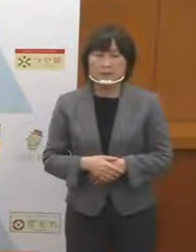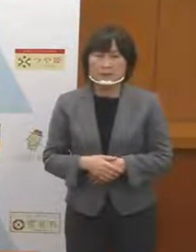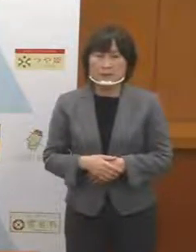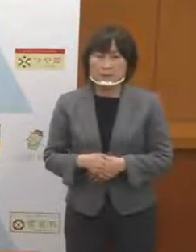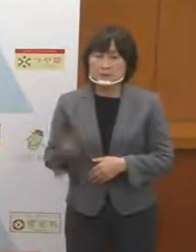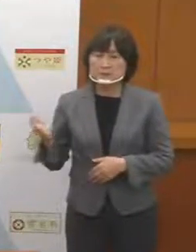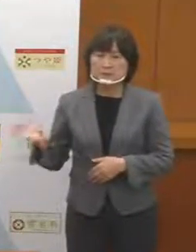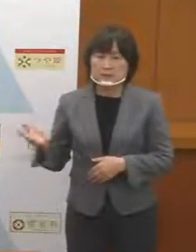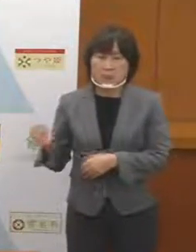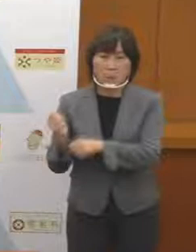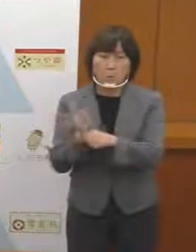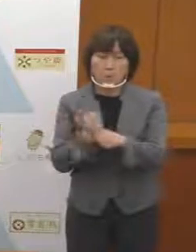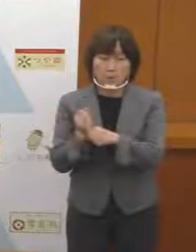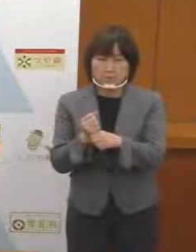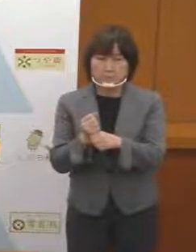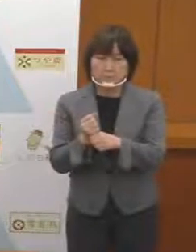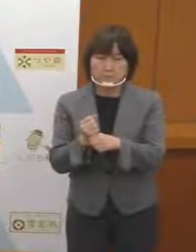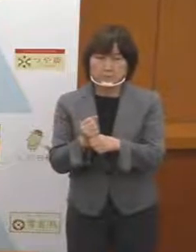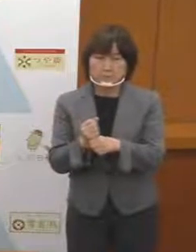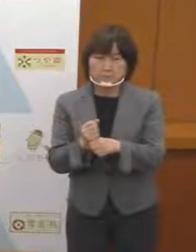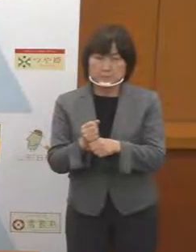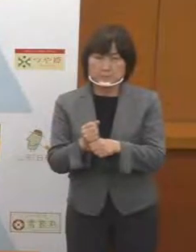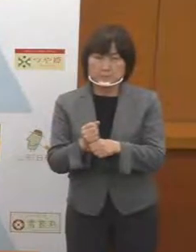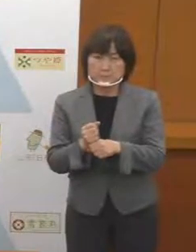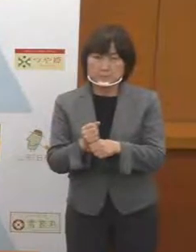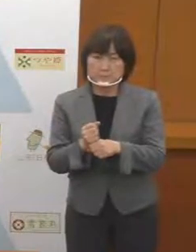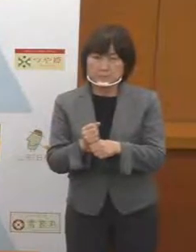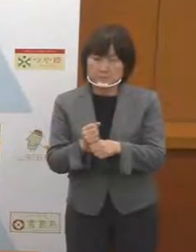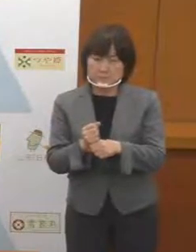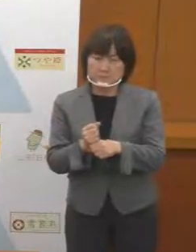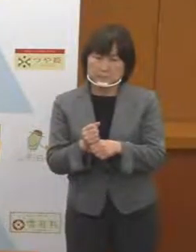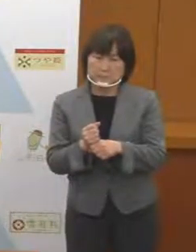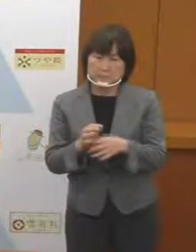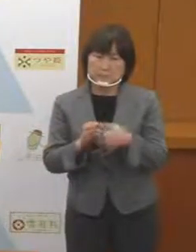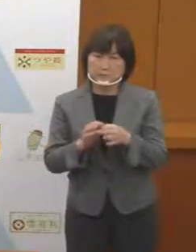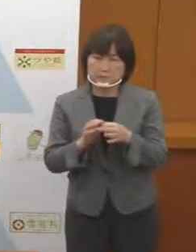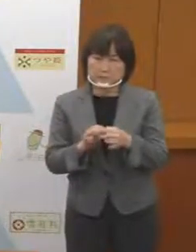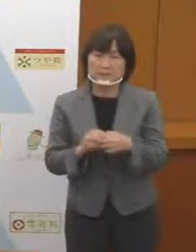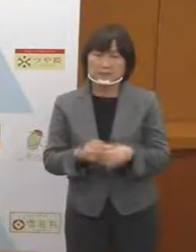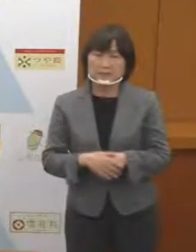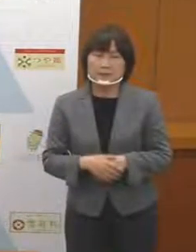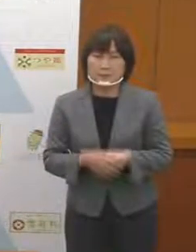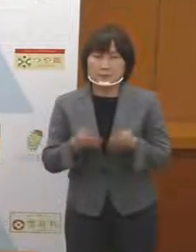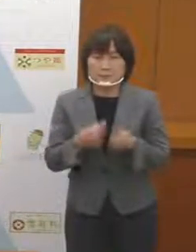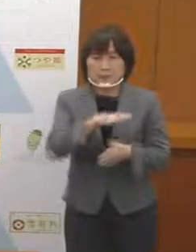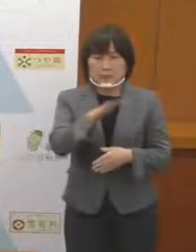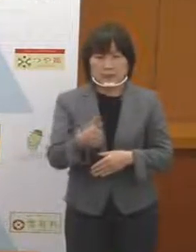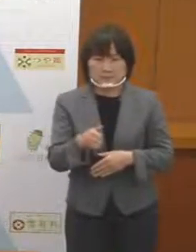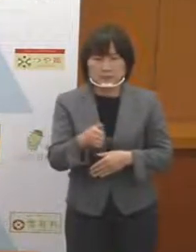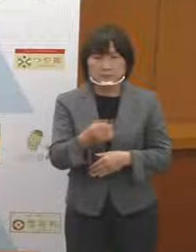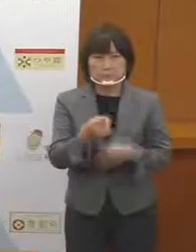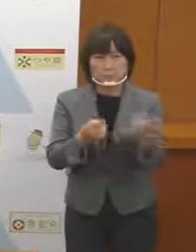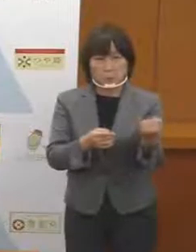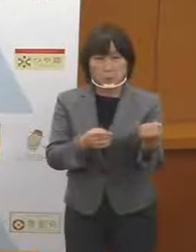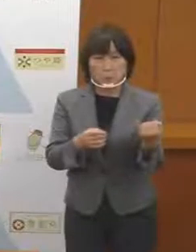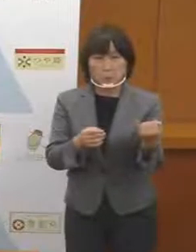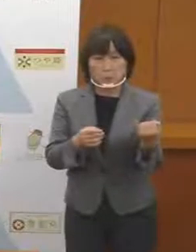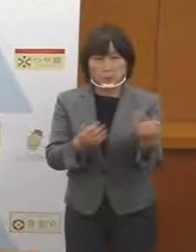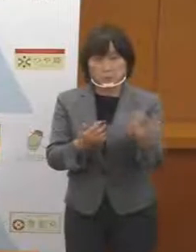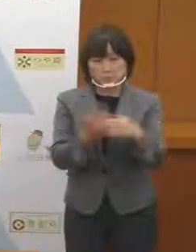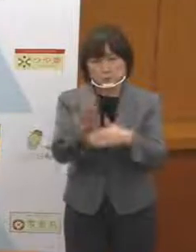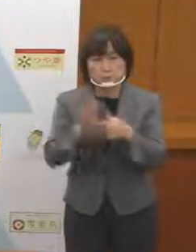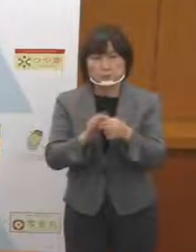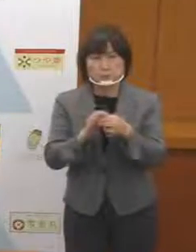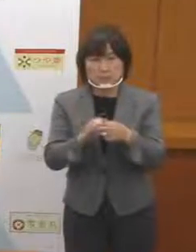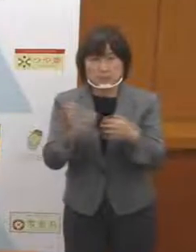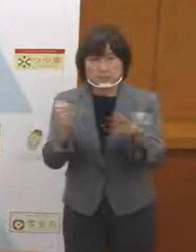応援していると言った方のあの統制に際してですね何かあの船山さんとお話になったりしたことっ